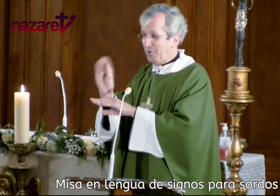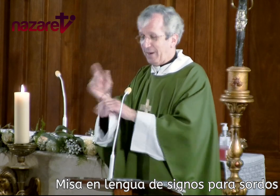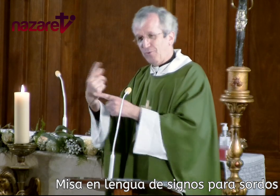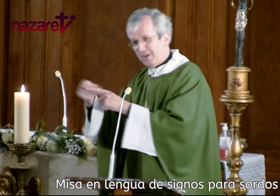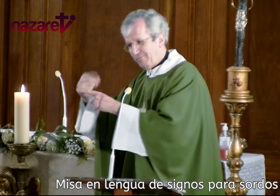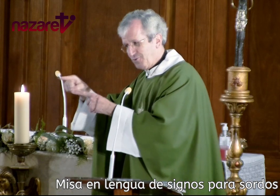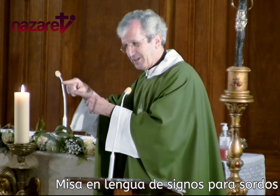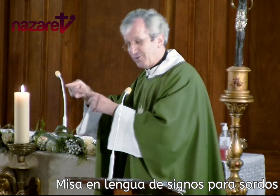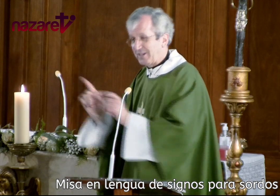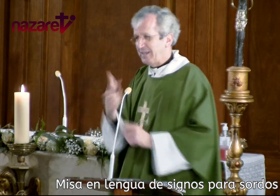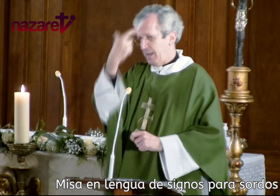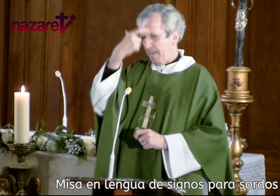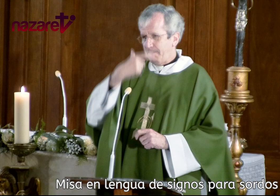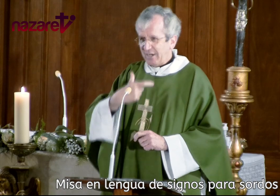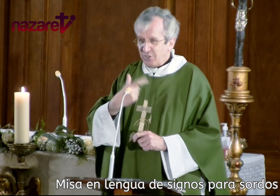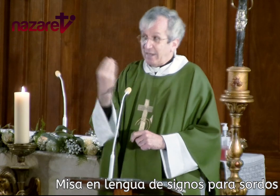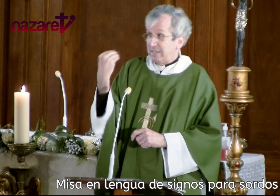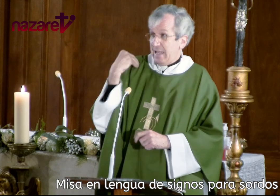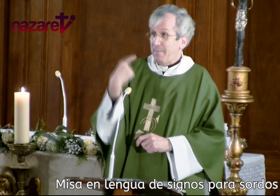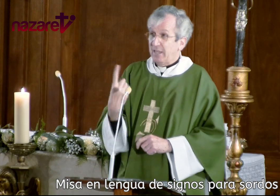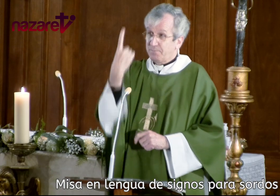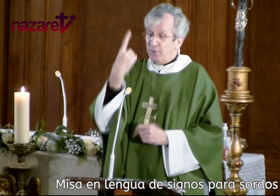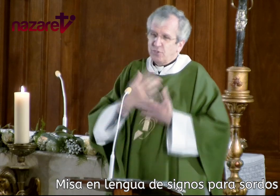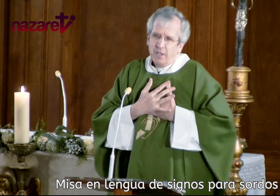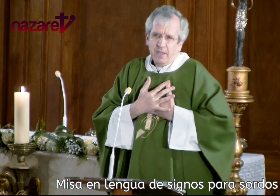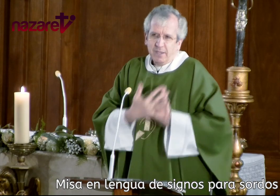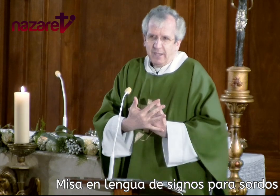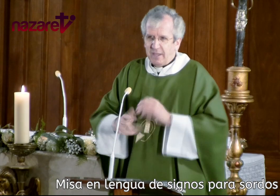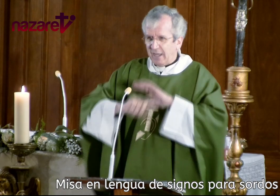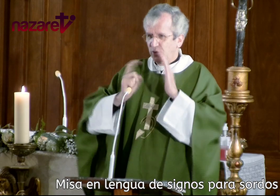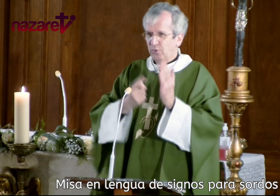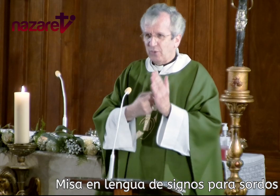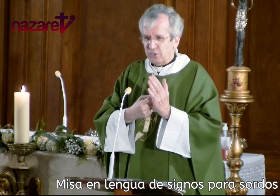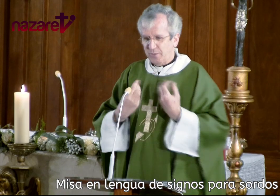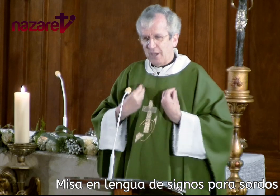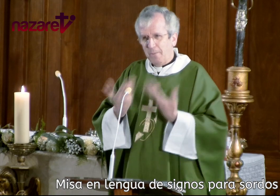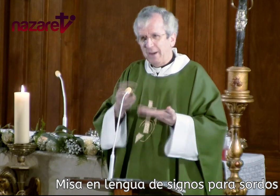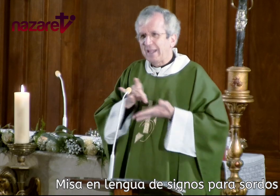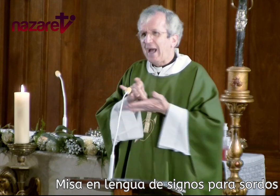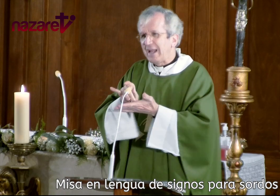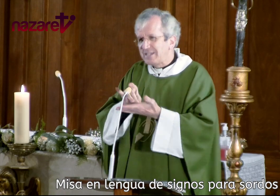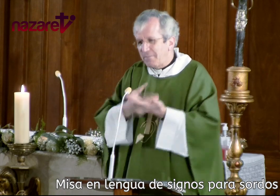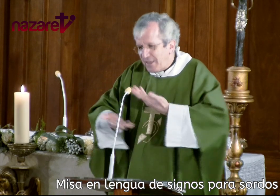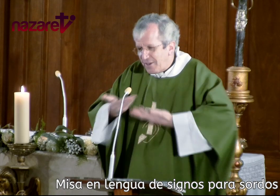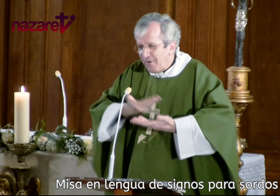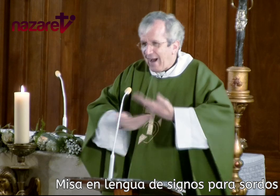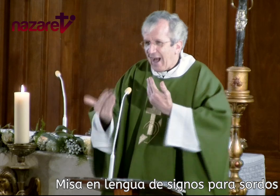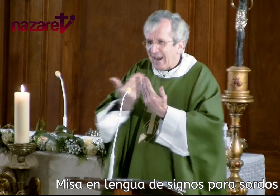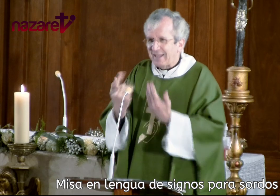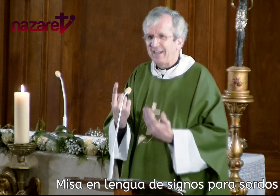para cuidar muchas cosas personas llamadas por dios que dedican toda su vida completa al servicio a la tarea